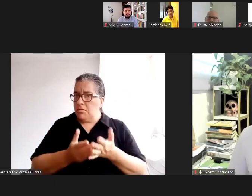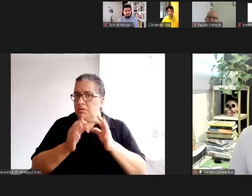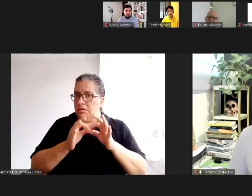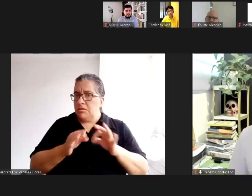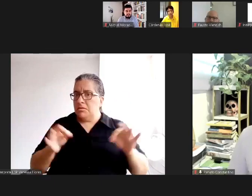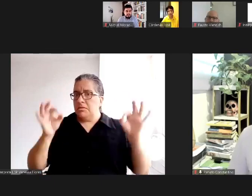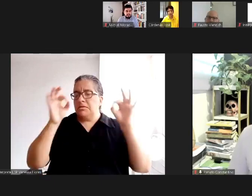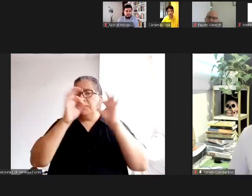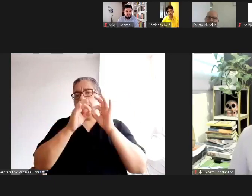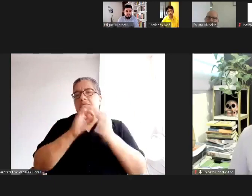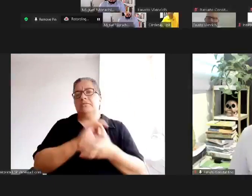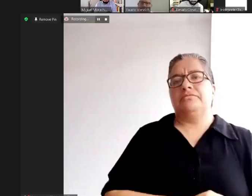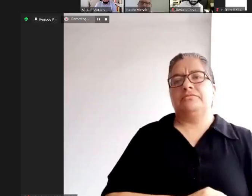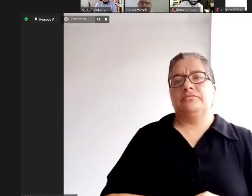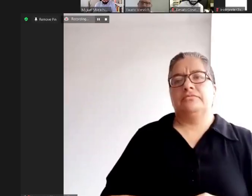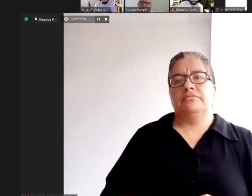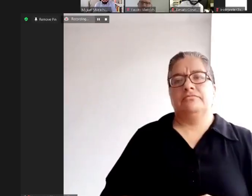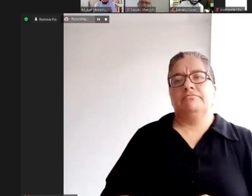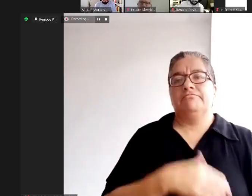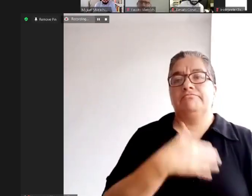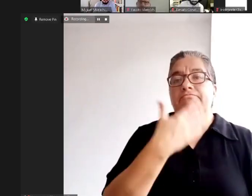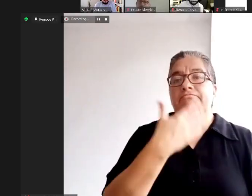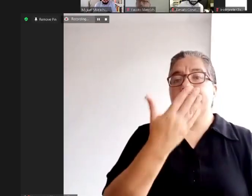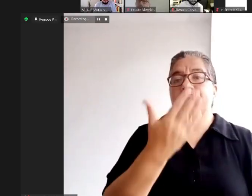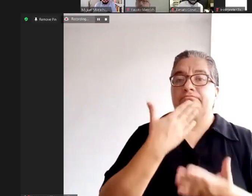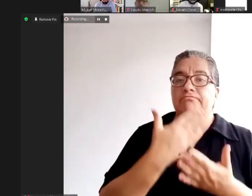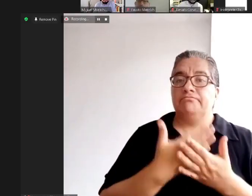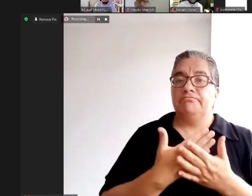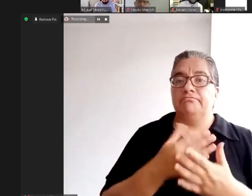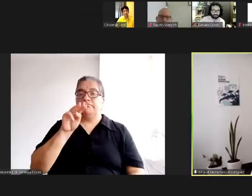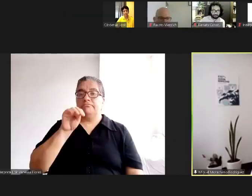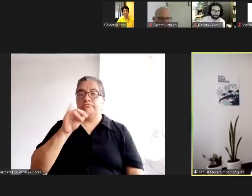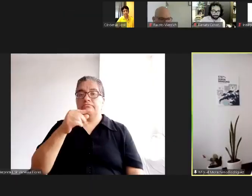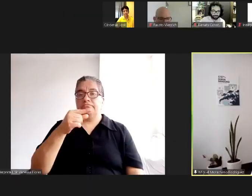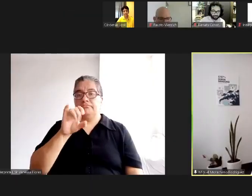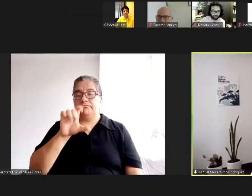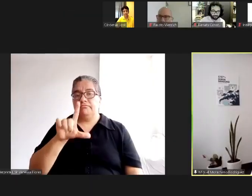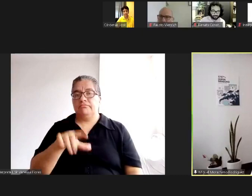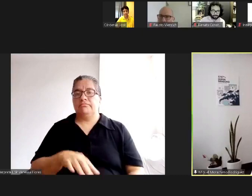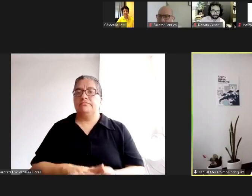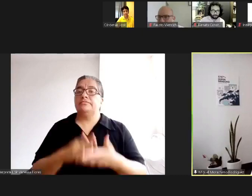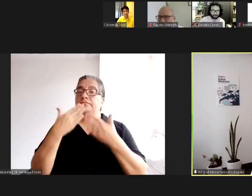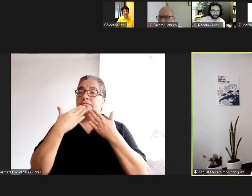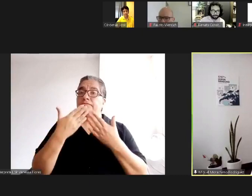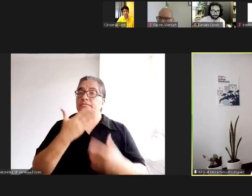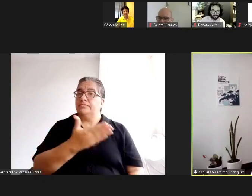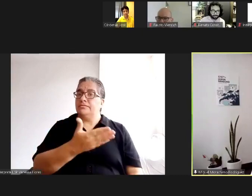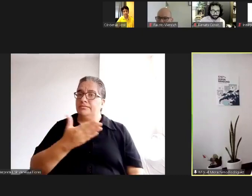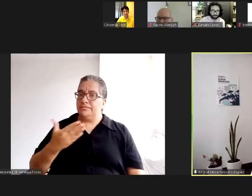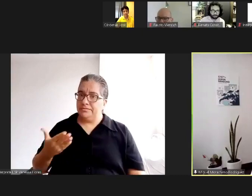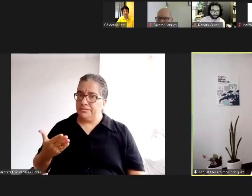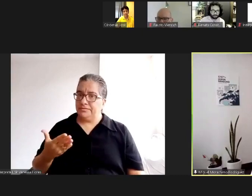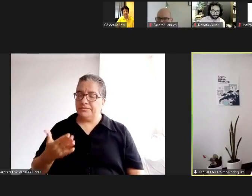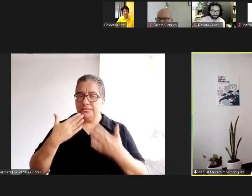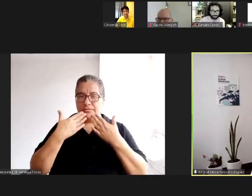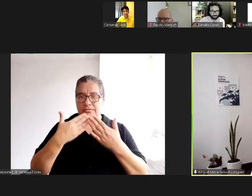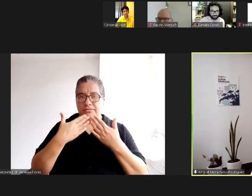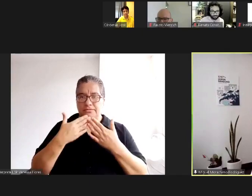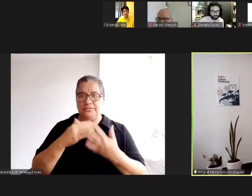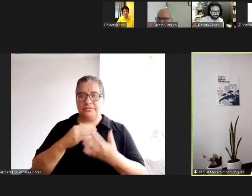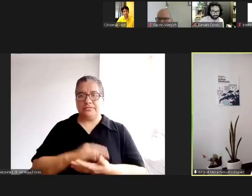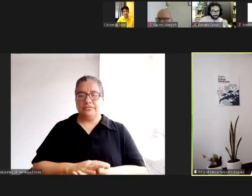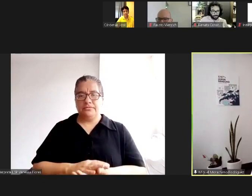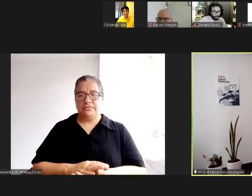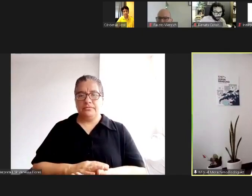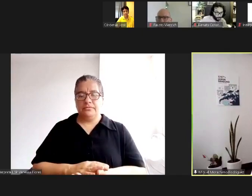Miguel, últimas palabras. Gracias. Les agradezco por la invitación, les agradezco por la iniciativa de organizar este festival este año